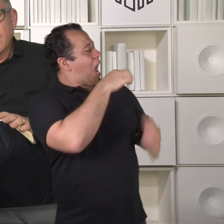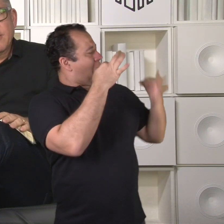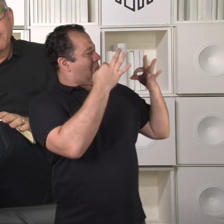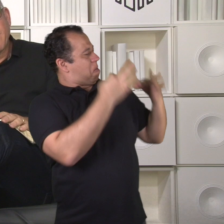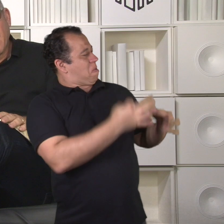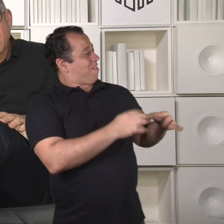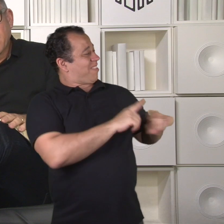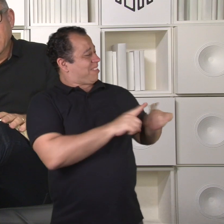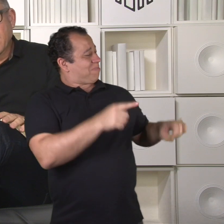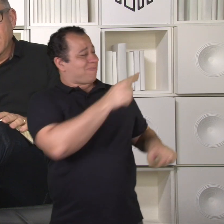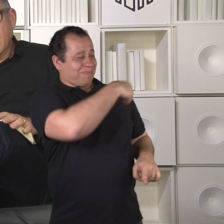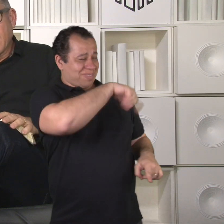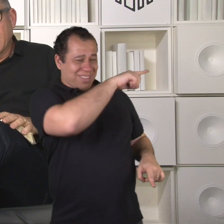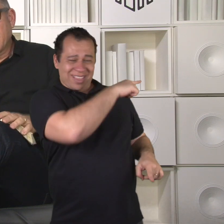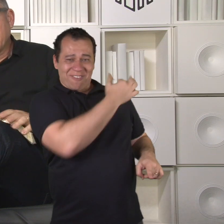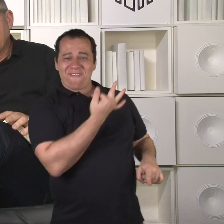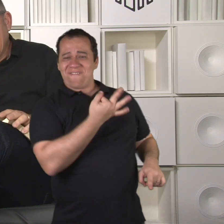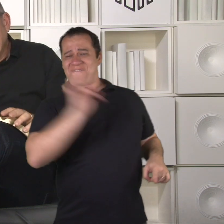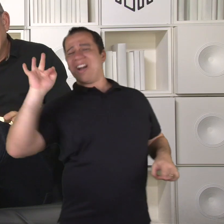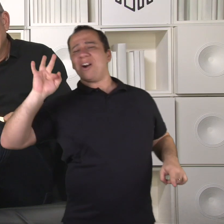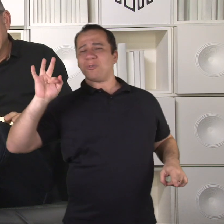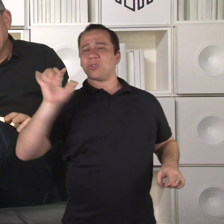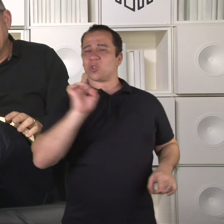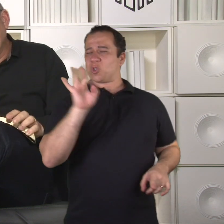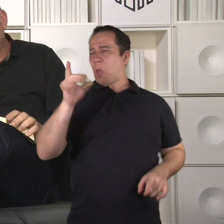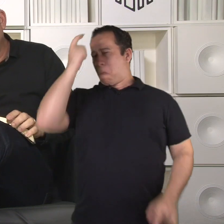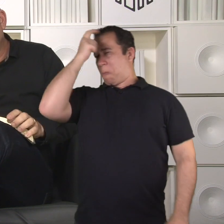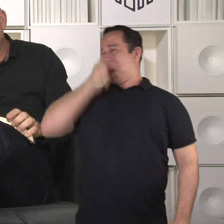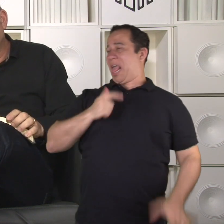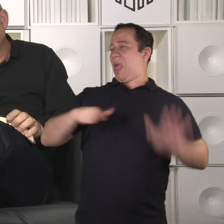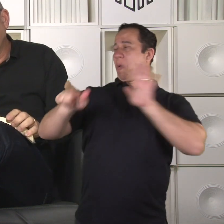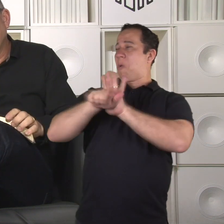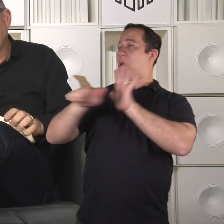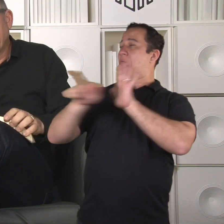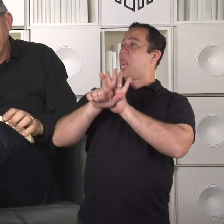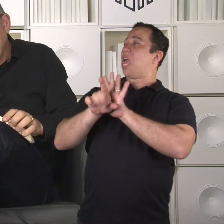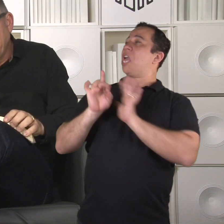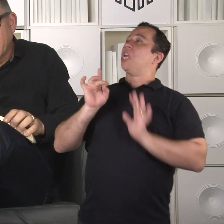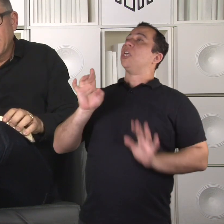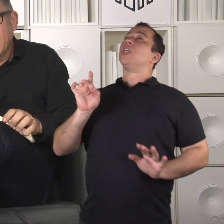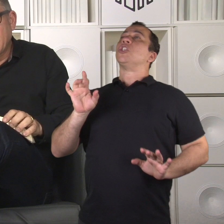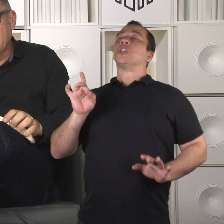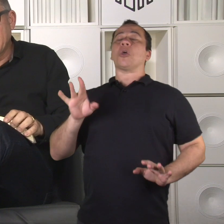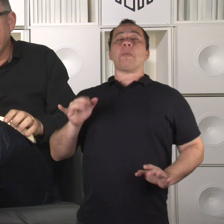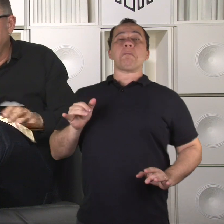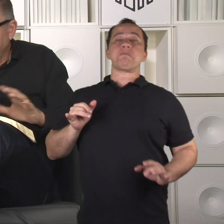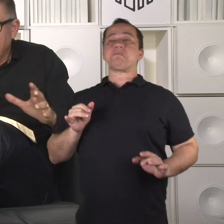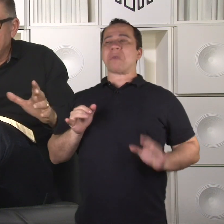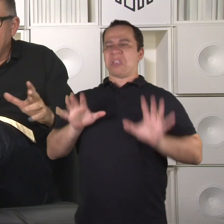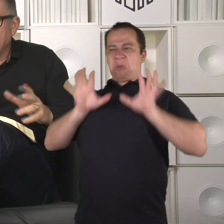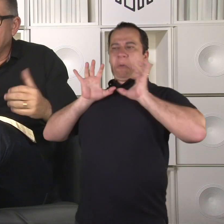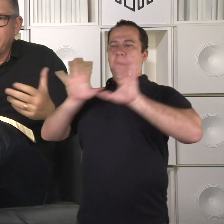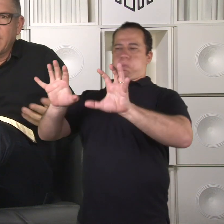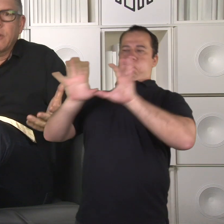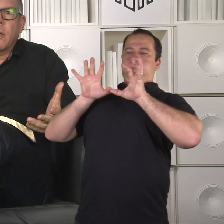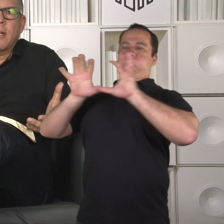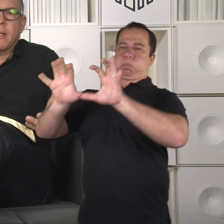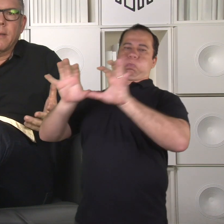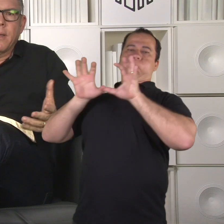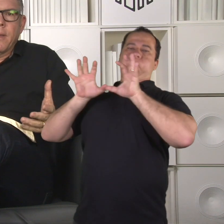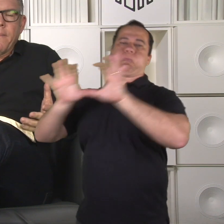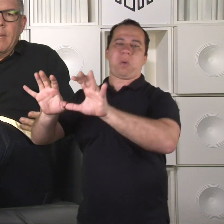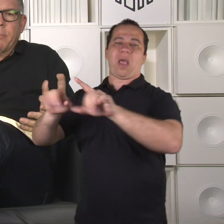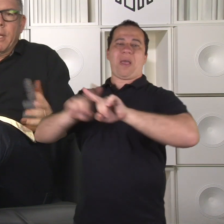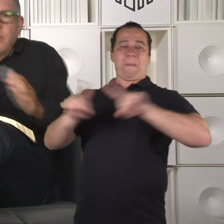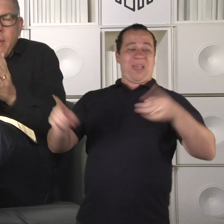hipócritas, eles são falsos, eles são moralistas e legalistas e ficam oprimindo vocês, mas a vida deles é uma vida